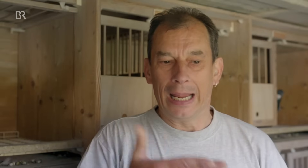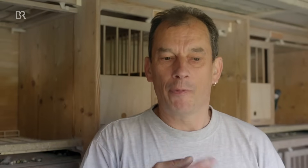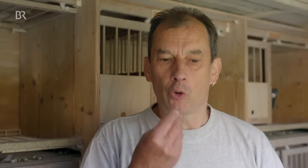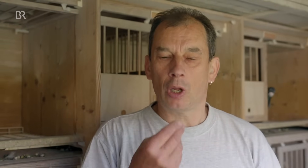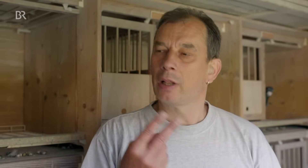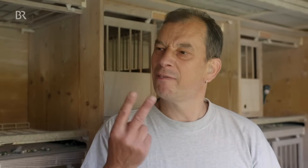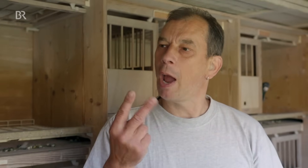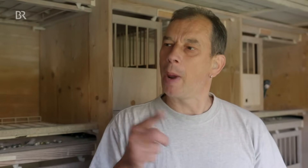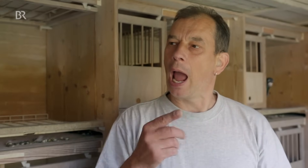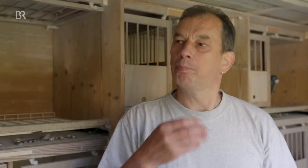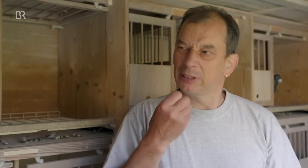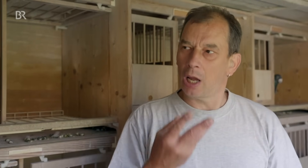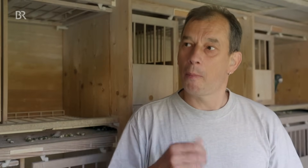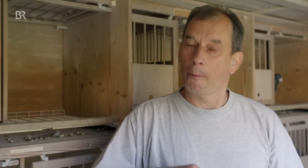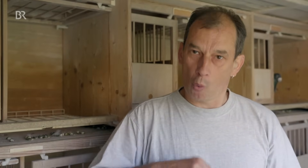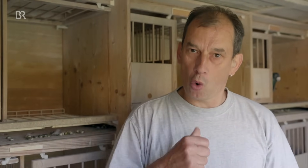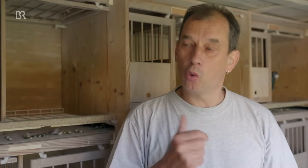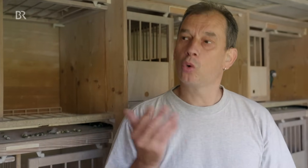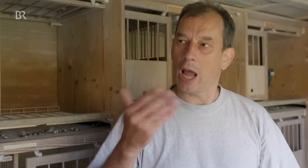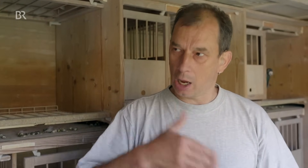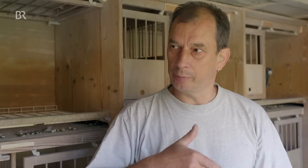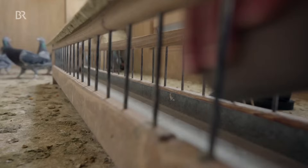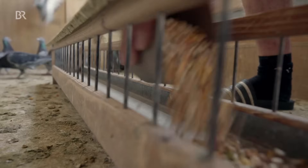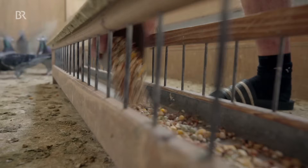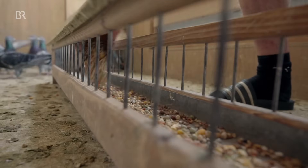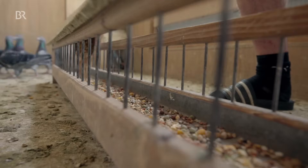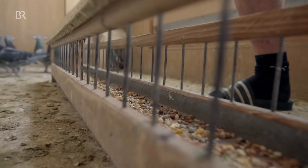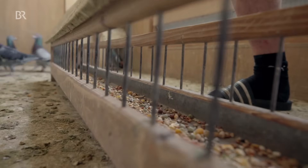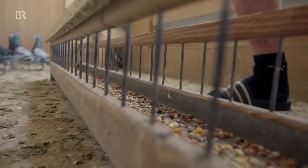Ich gebe ihnen immer zweimal am Tag was zu essen, morgens und abends.